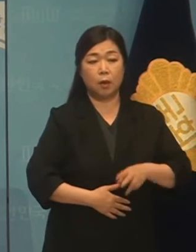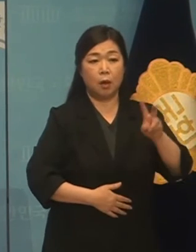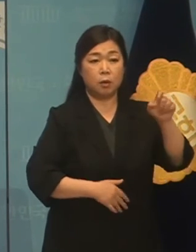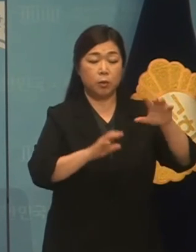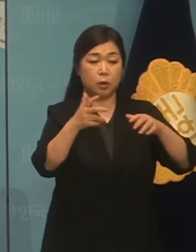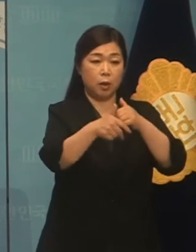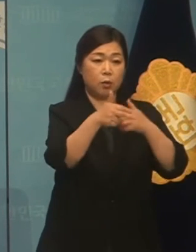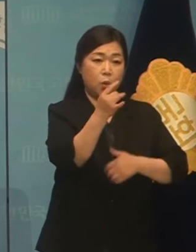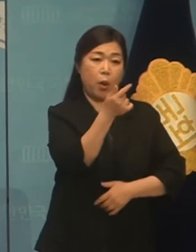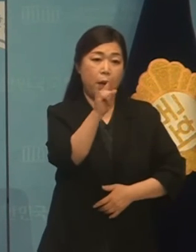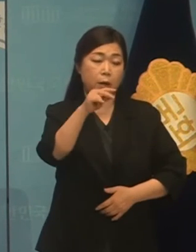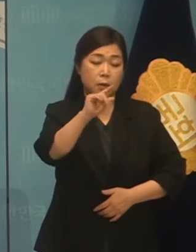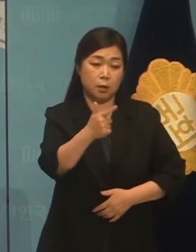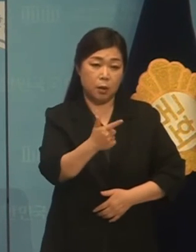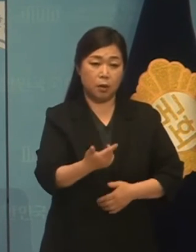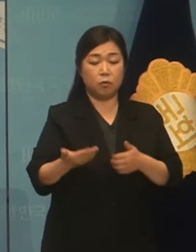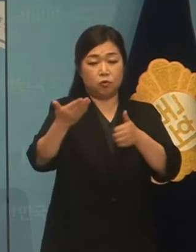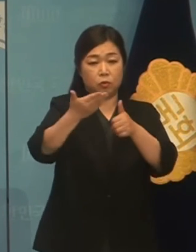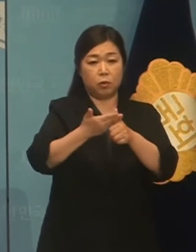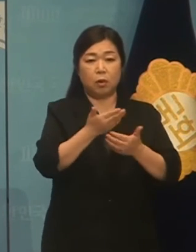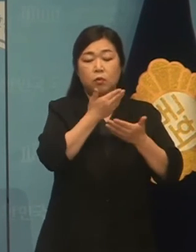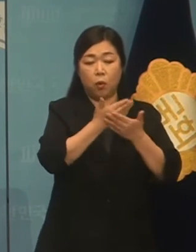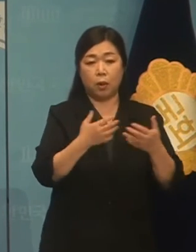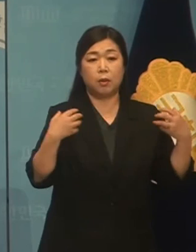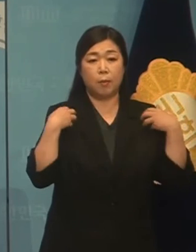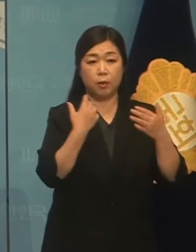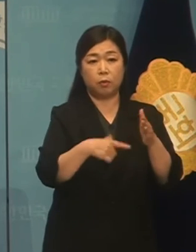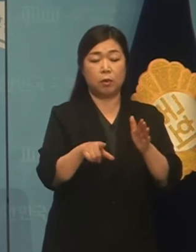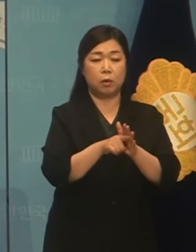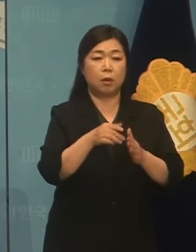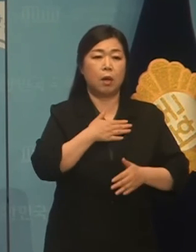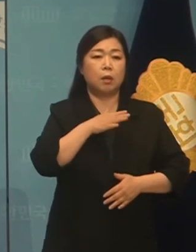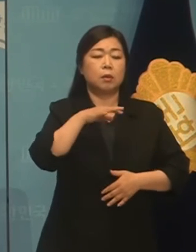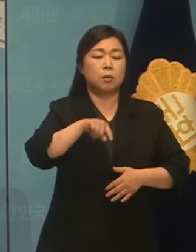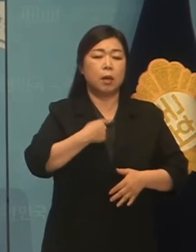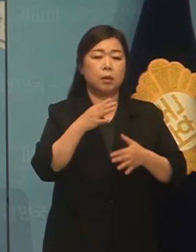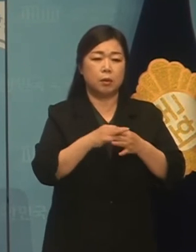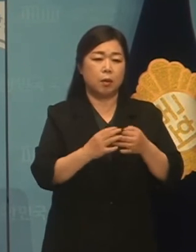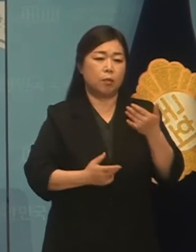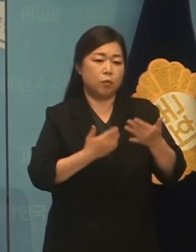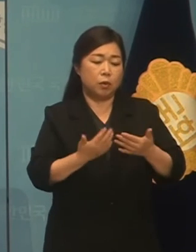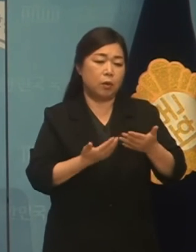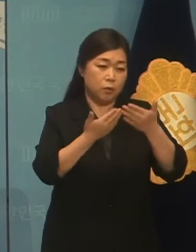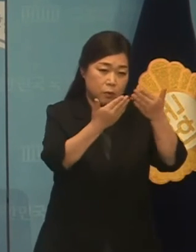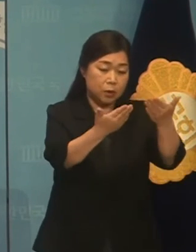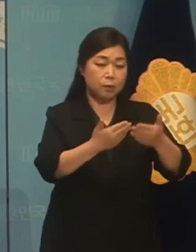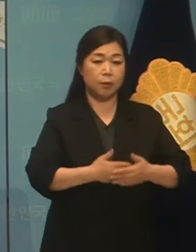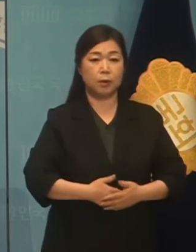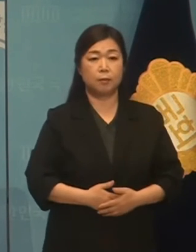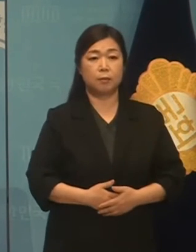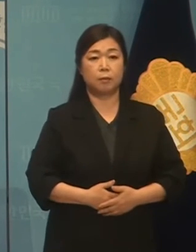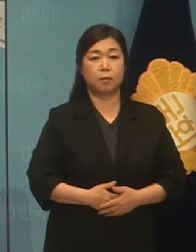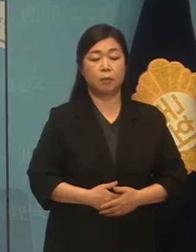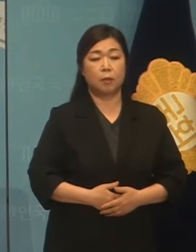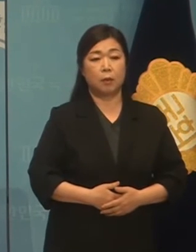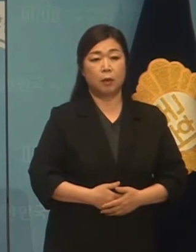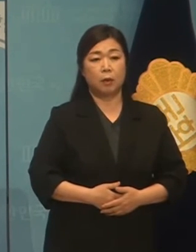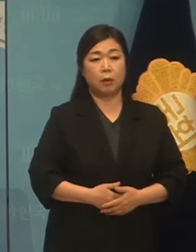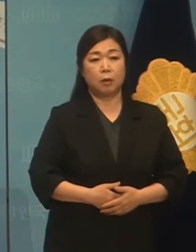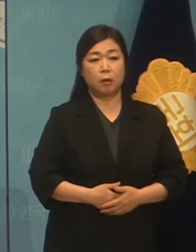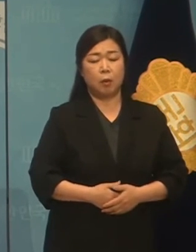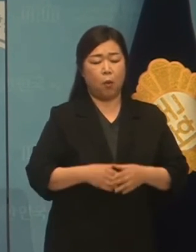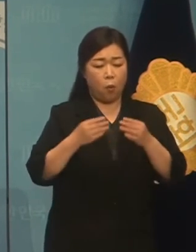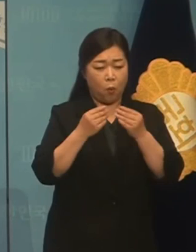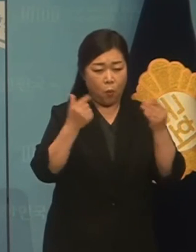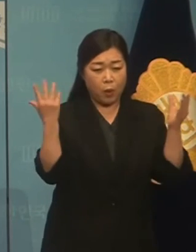21대 조혜진에게 주어진 이 고귀한 사명을 위해 제 자신을 불사할 것입니다. 제도 남지 않도록 해올